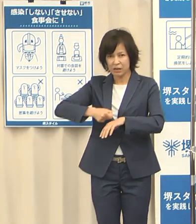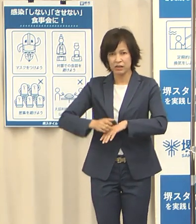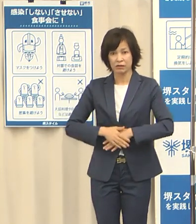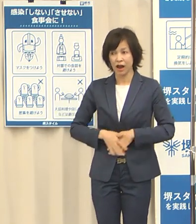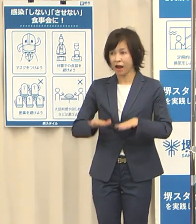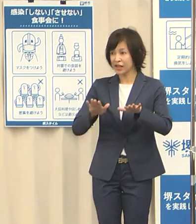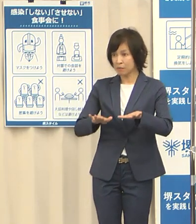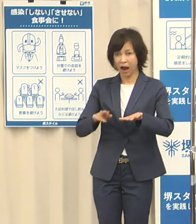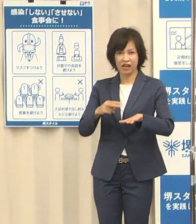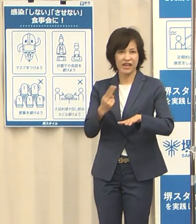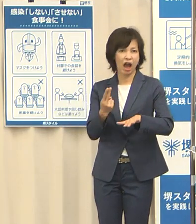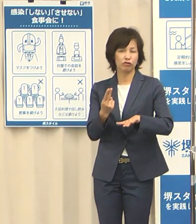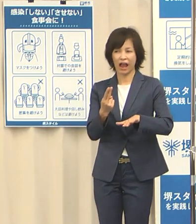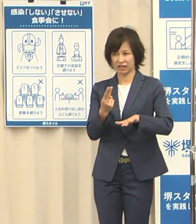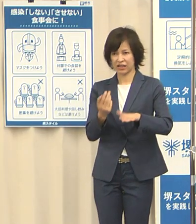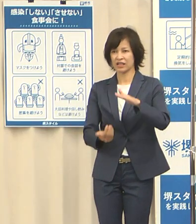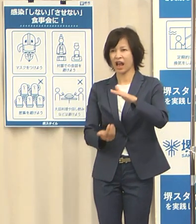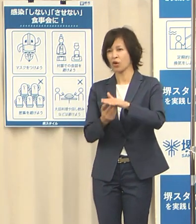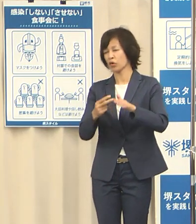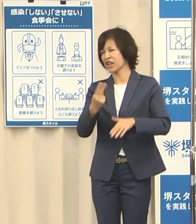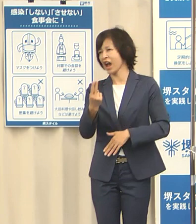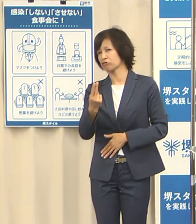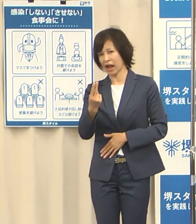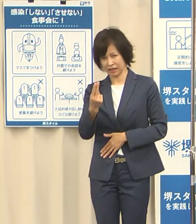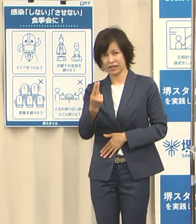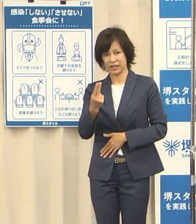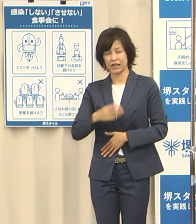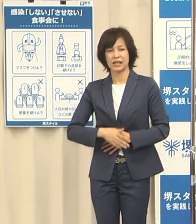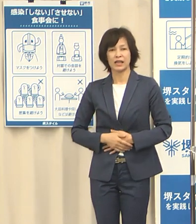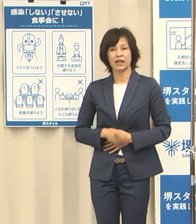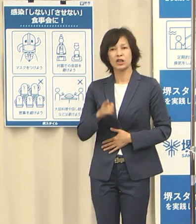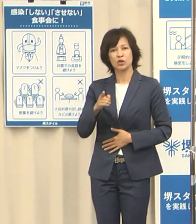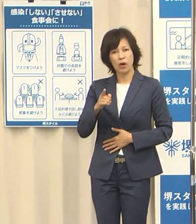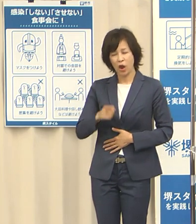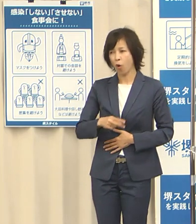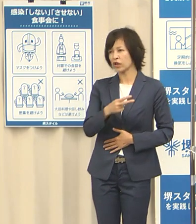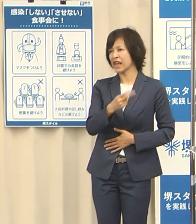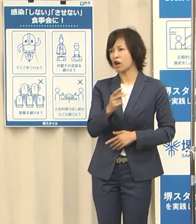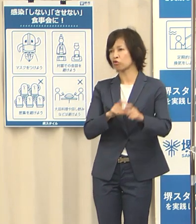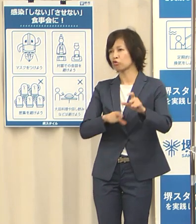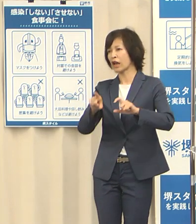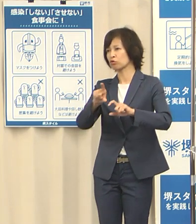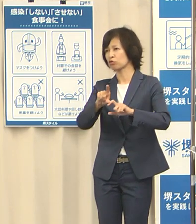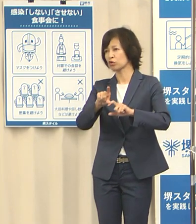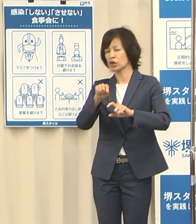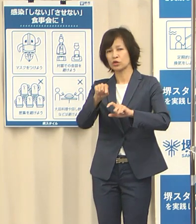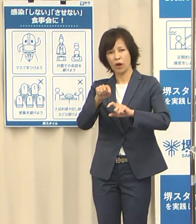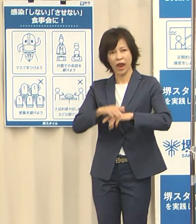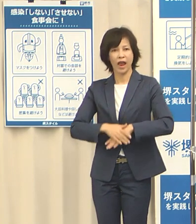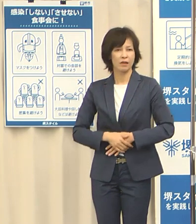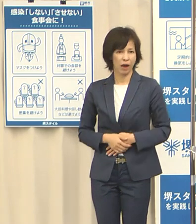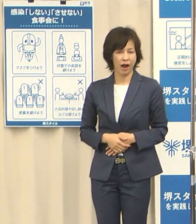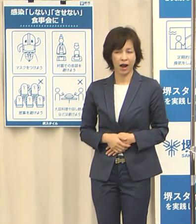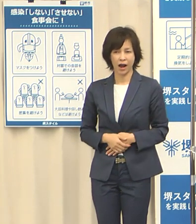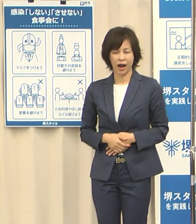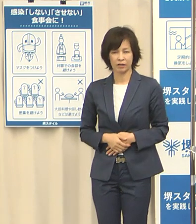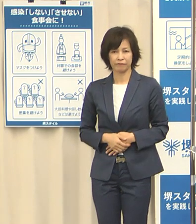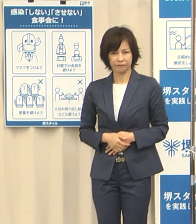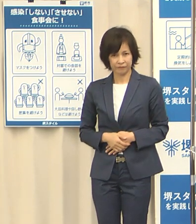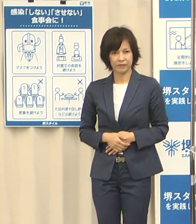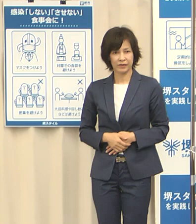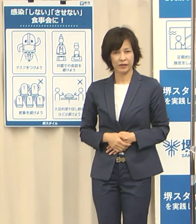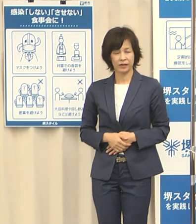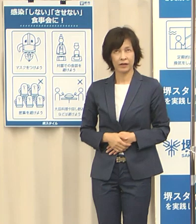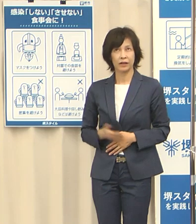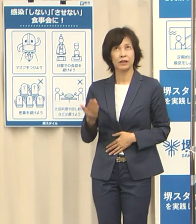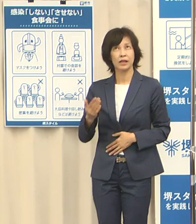200台しか障害アクセスできるライセンスがないんですが、それを200増やすと。ただそれは今少しまだ27